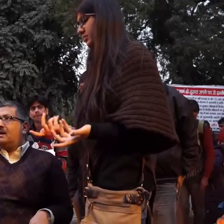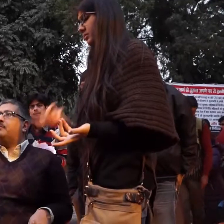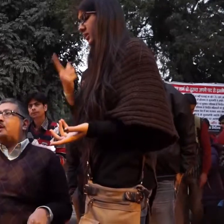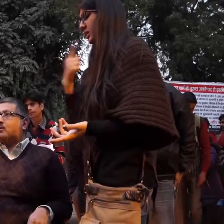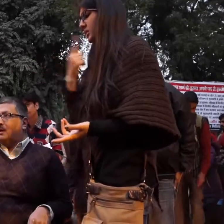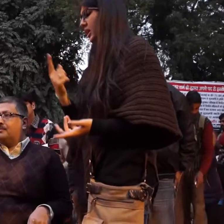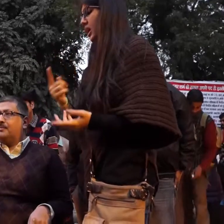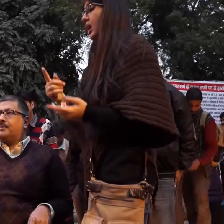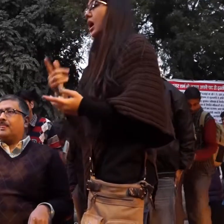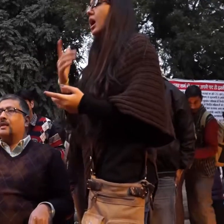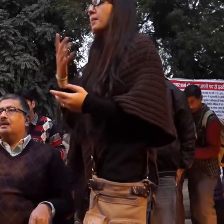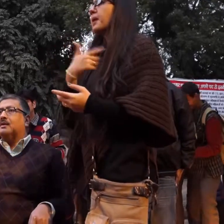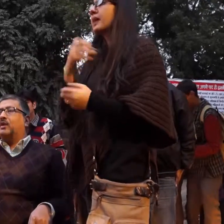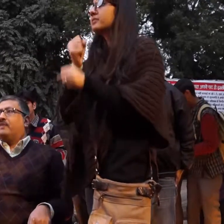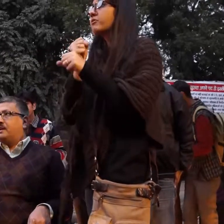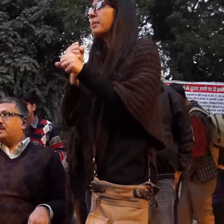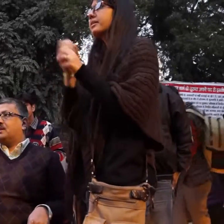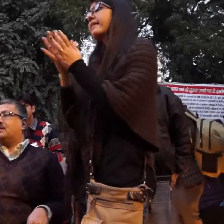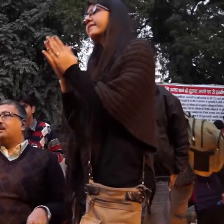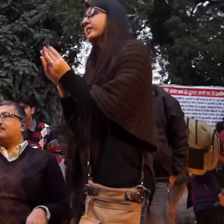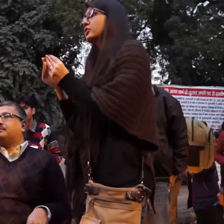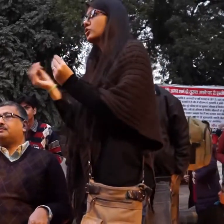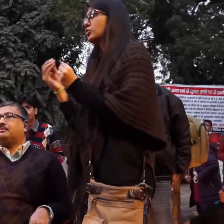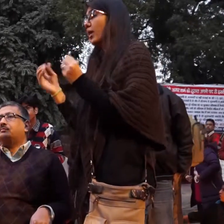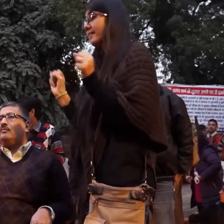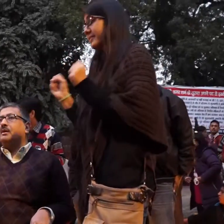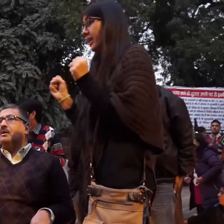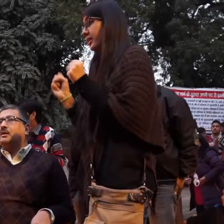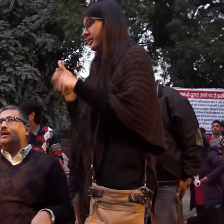सरकार का आखिरी पड़ाव था। विंटर सेशन था